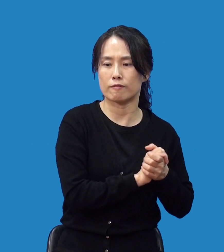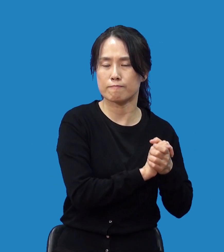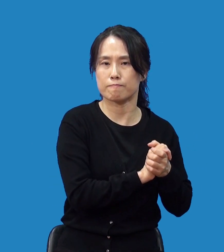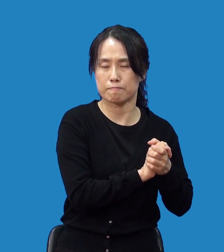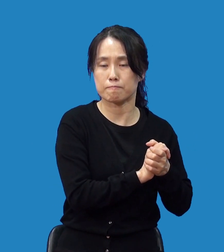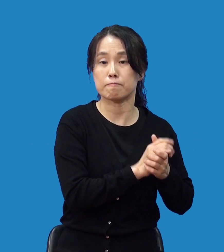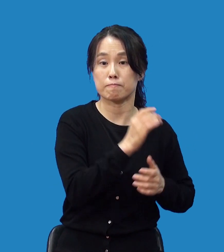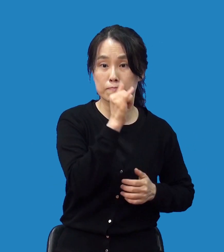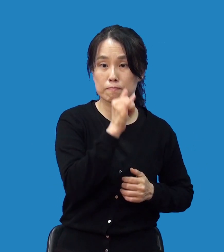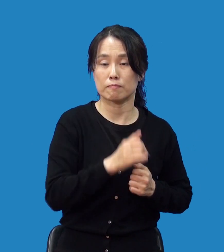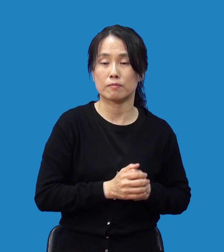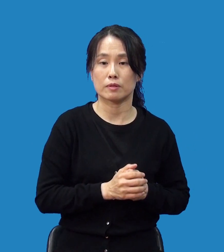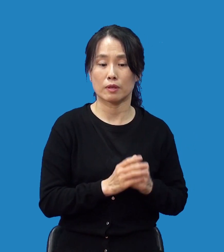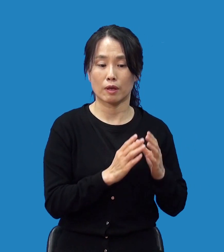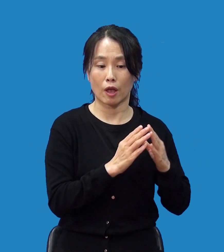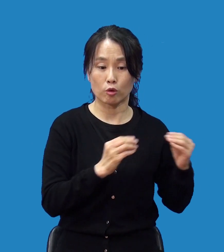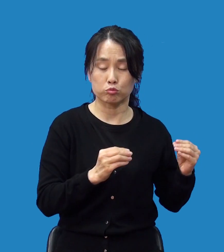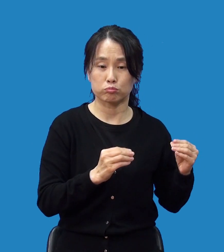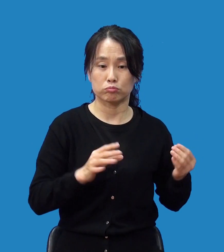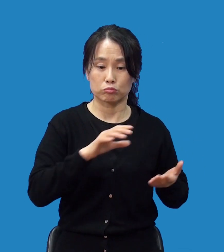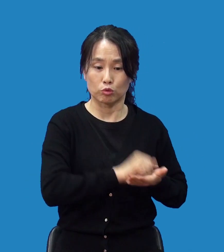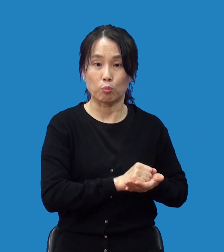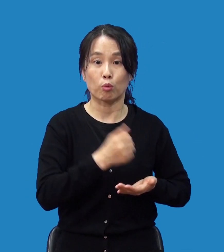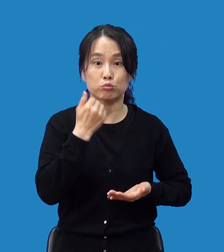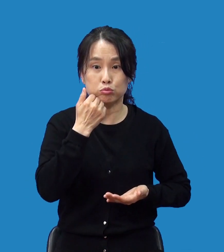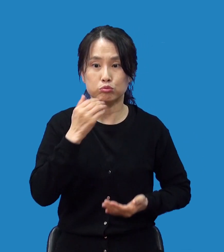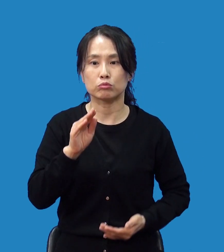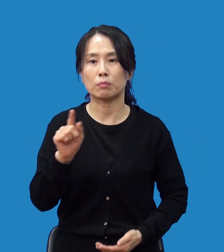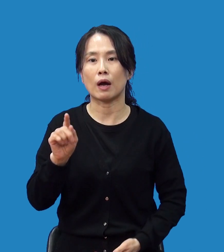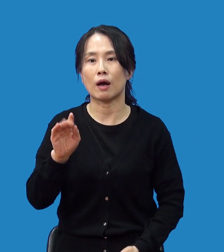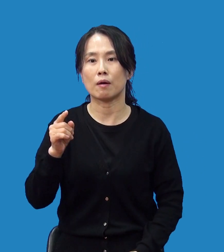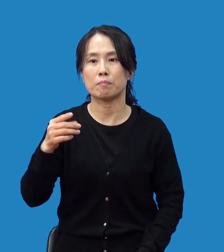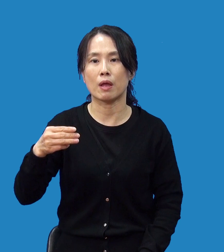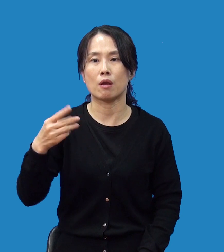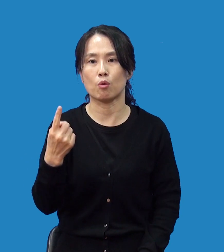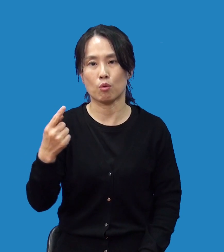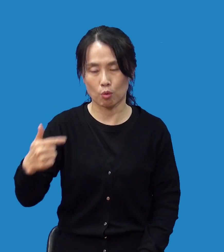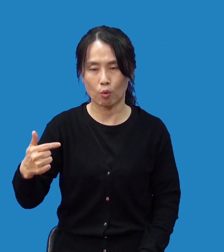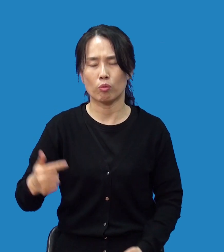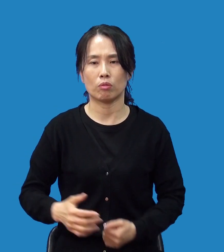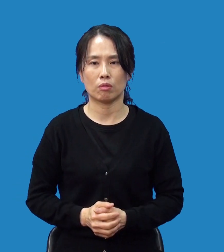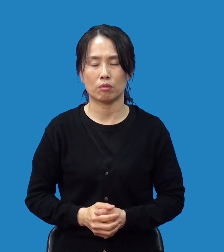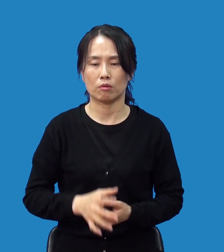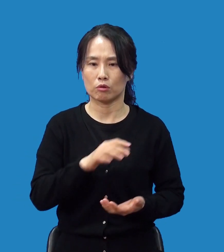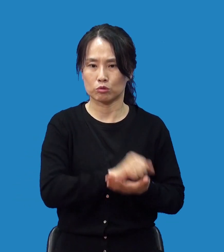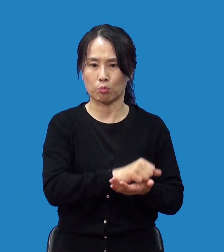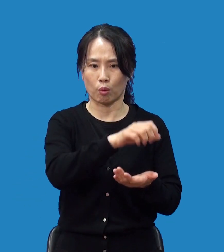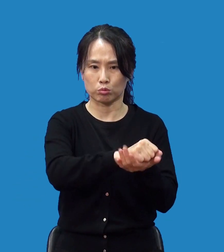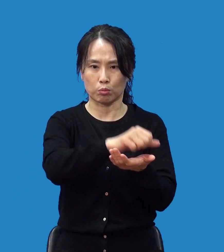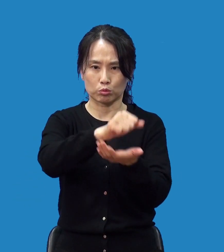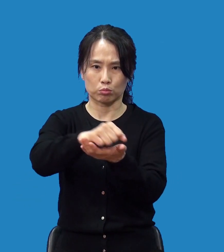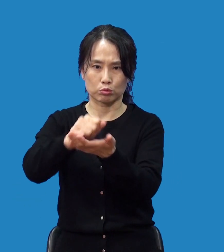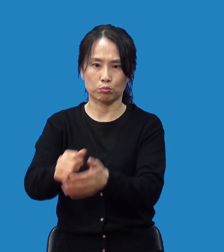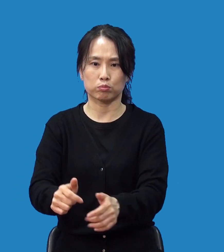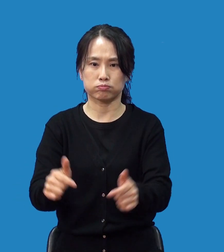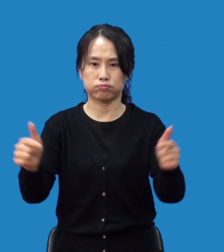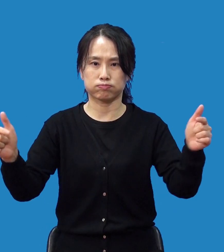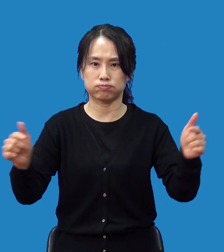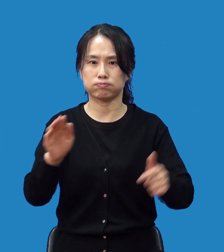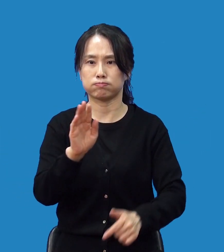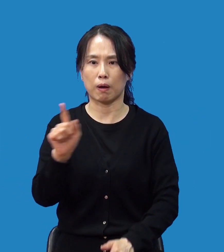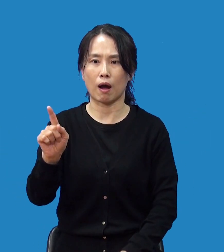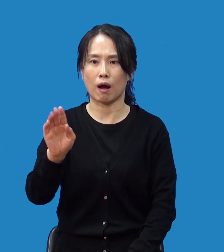그 이집트도 손에 넣었습니다. 고대 근동, 즉 중동 지방을 다 아우르는